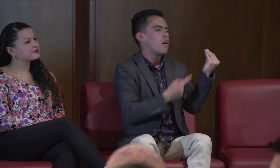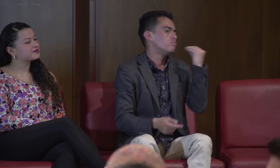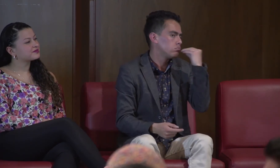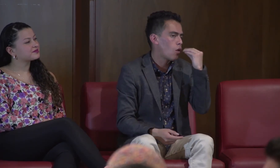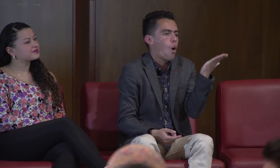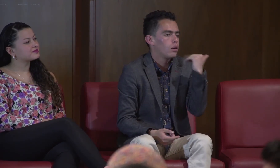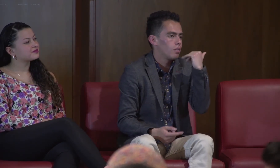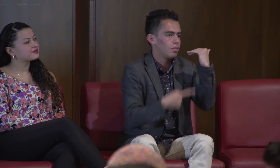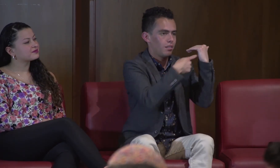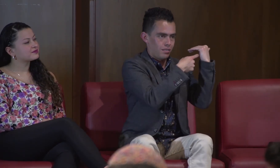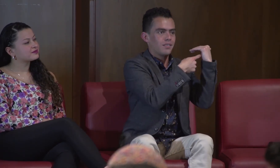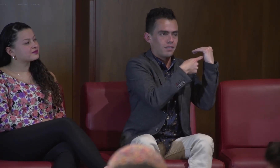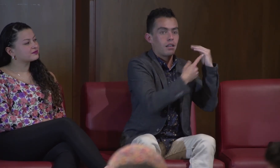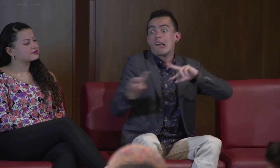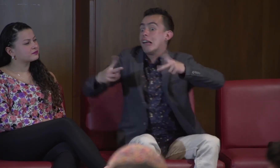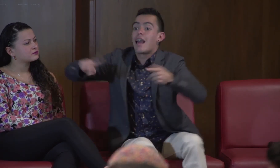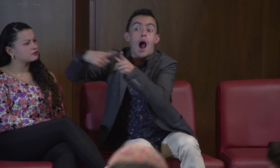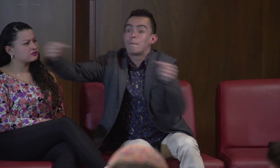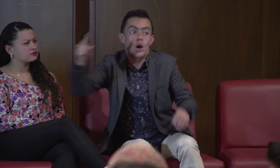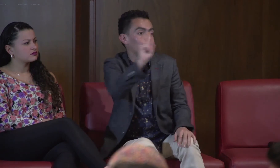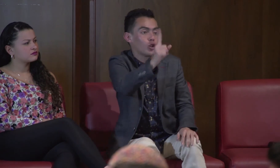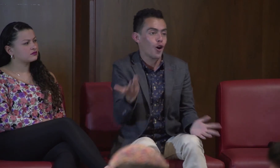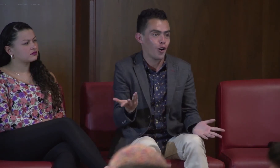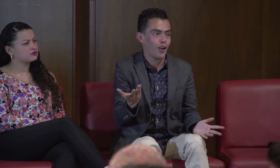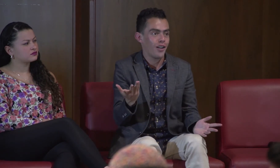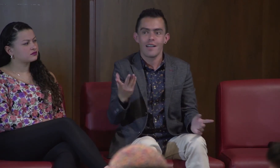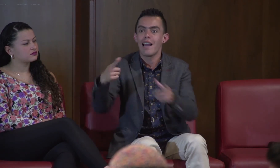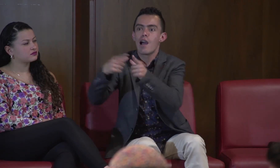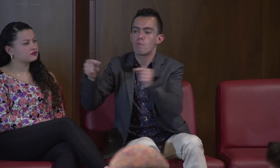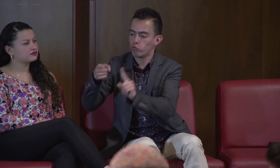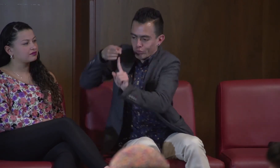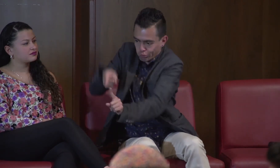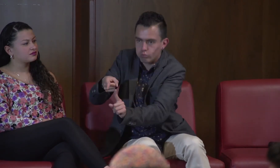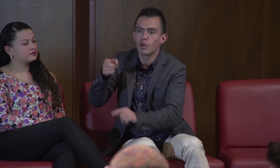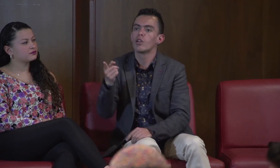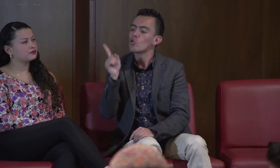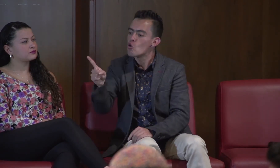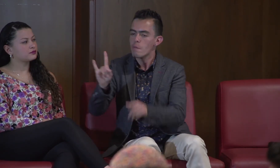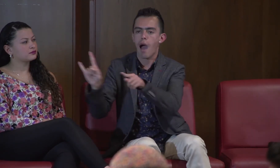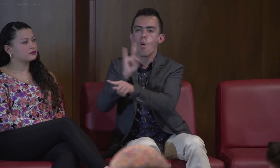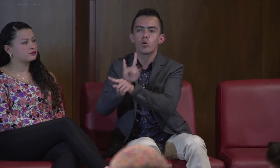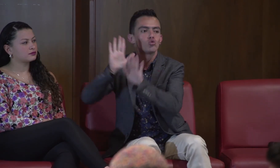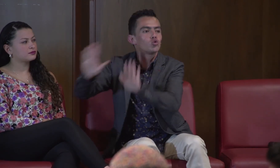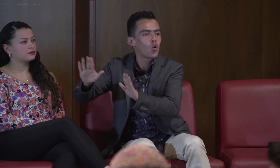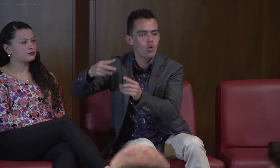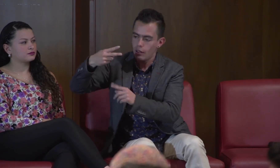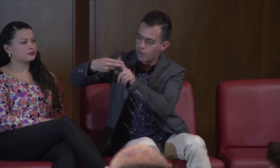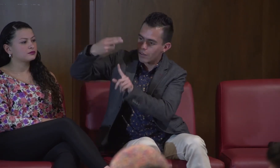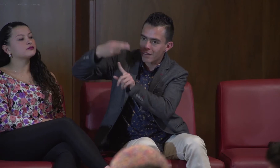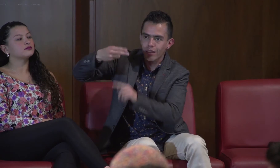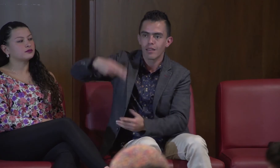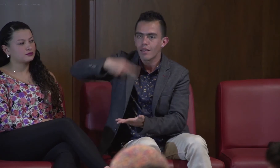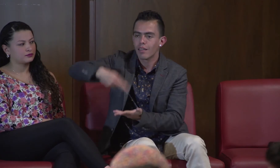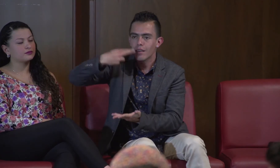que no permitan que nosotros comamos así, y por eso nosotros configuramos la seña o ese constructo de esta manera, y los sordos japoneses lo hacen de una manera